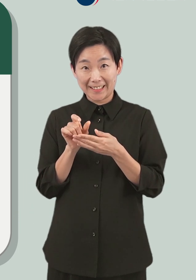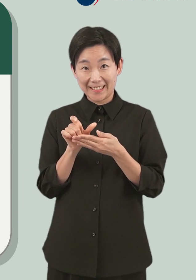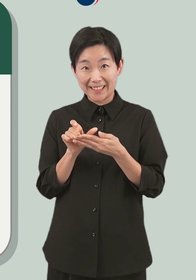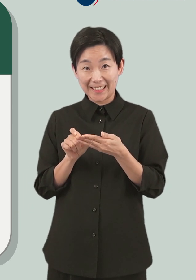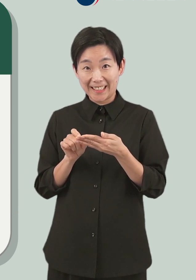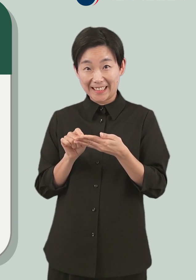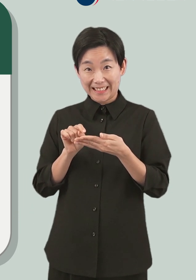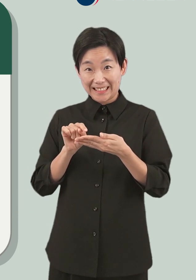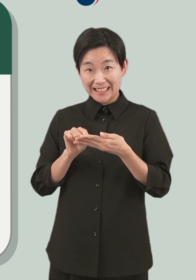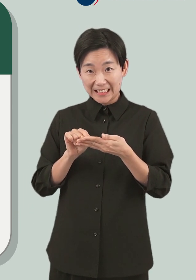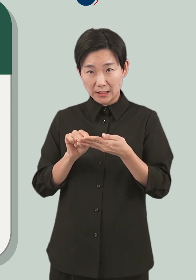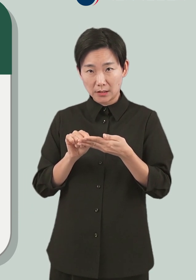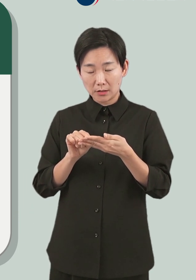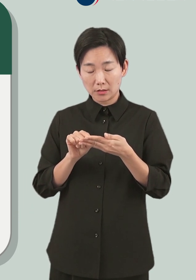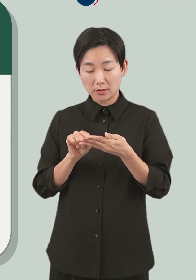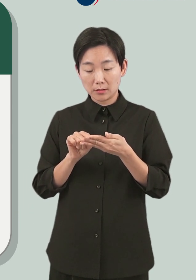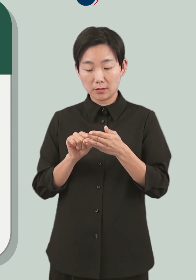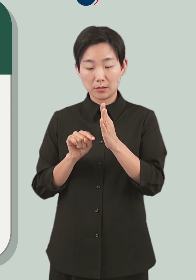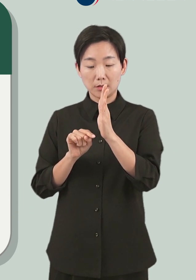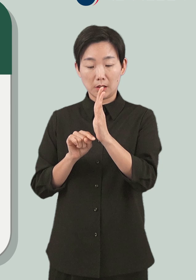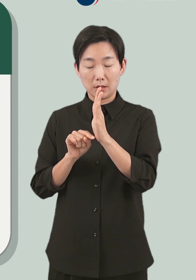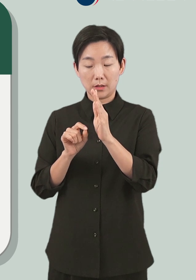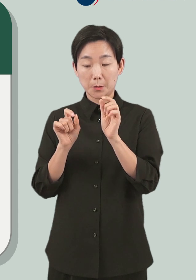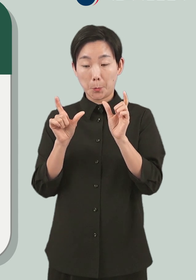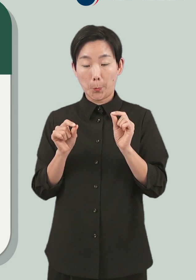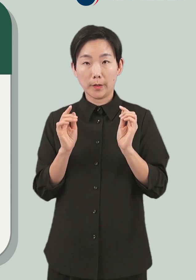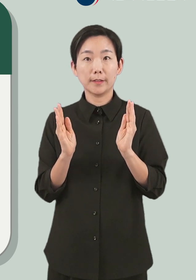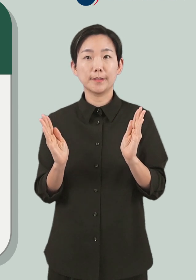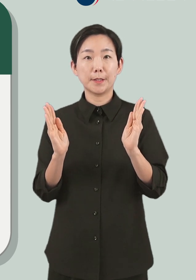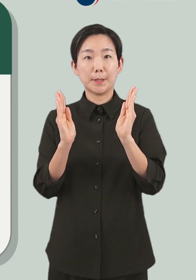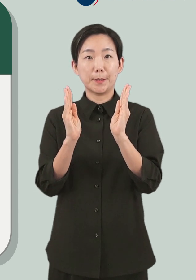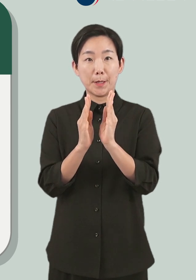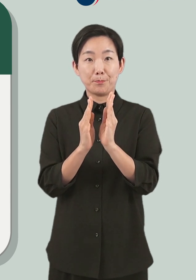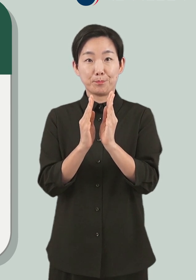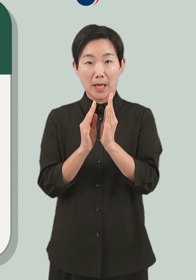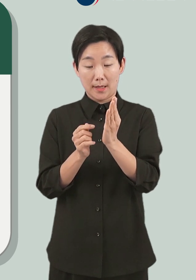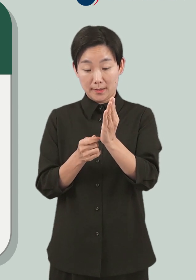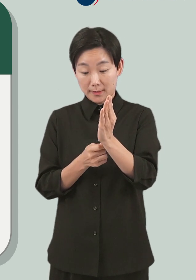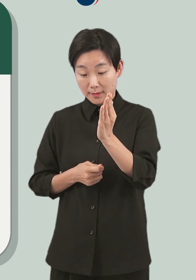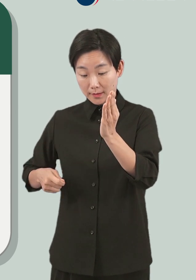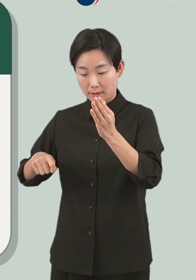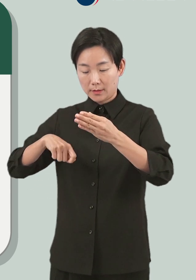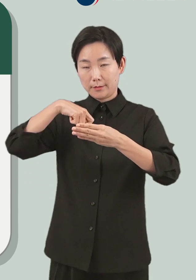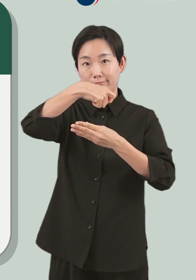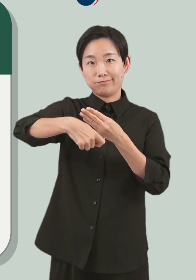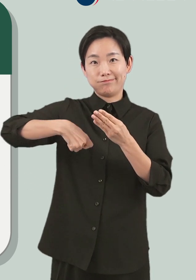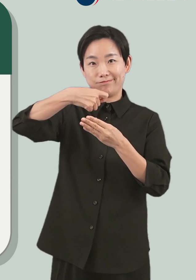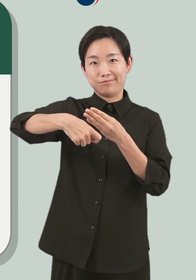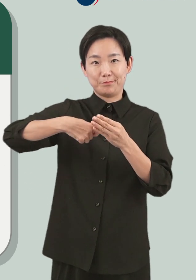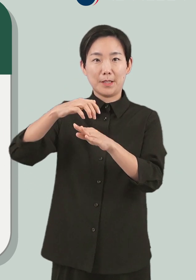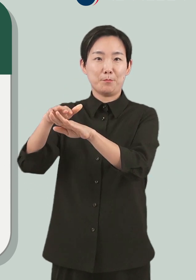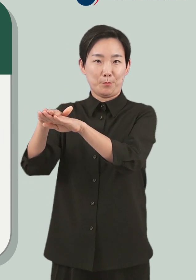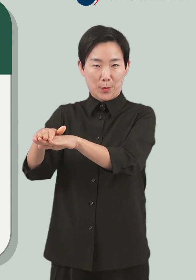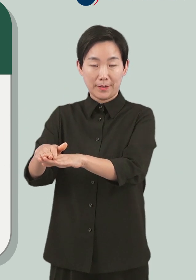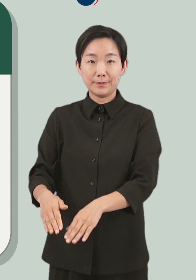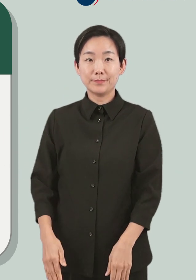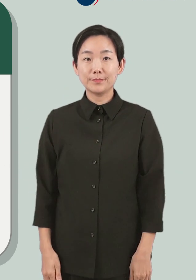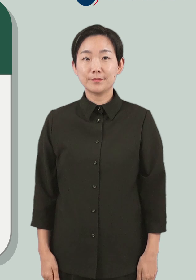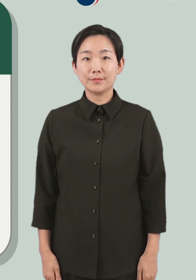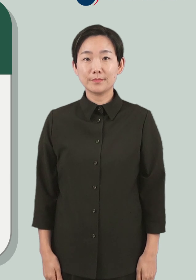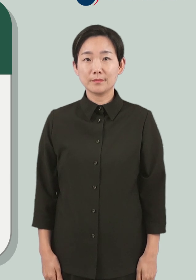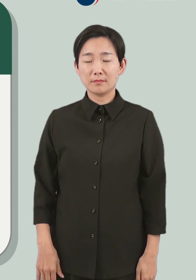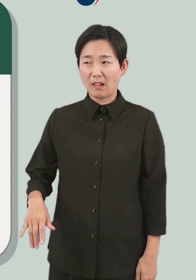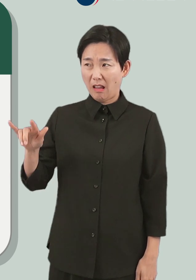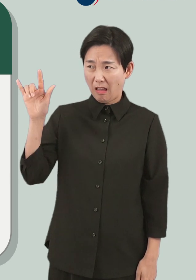젤의 끈끈한 면을 패드 홀더의 양쪽에 배치하고 연결선을 홀더에 감아 보관합니다. 직사광선, 고온